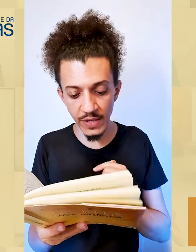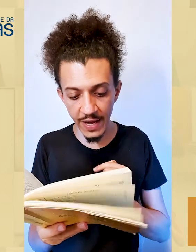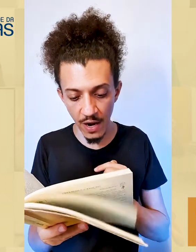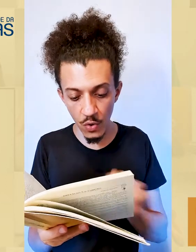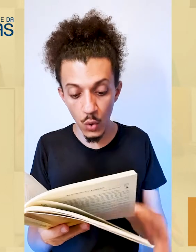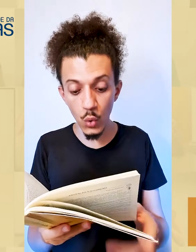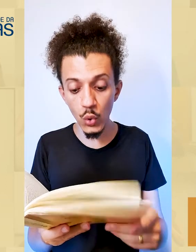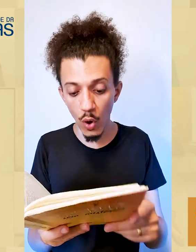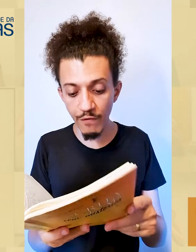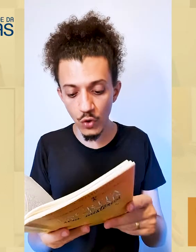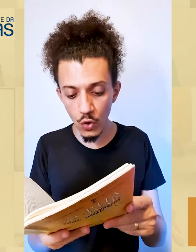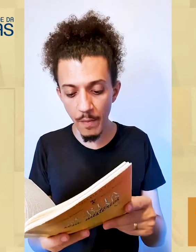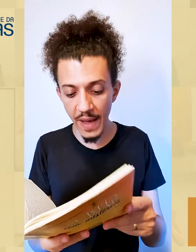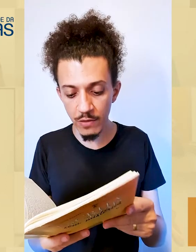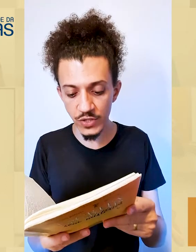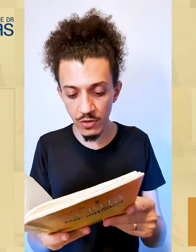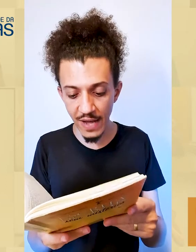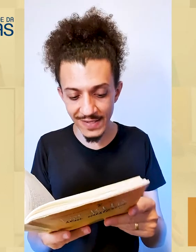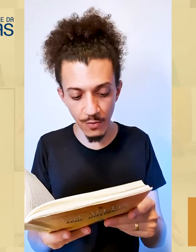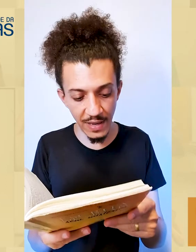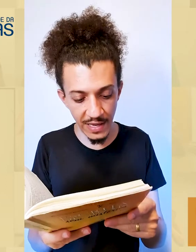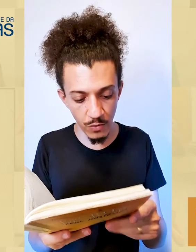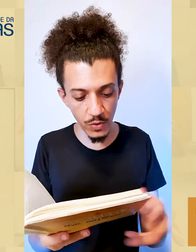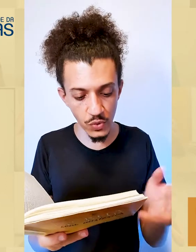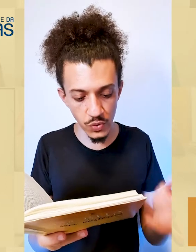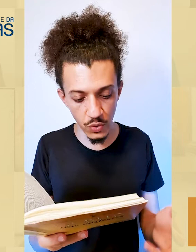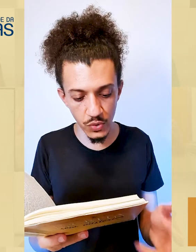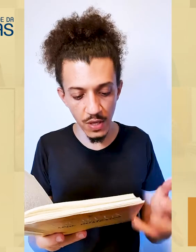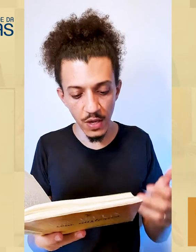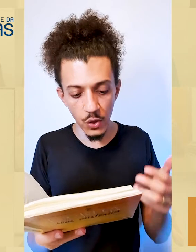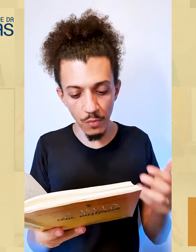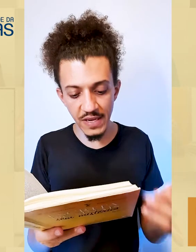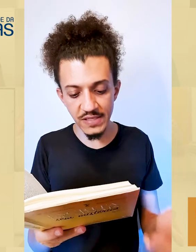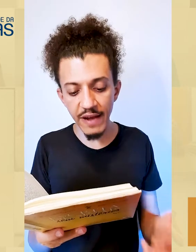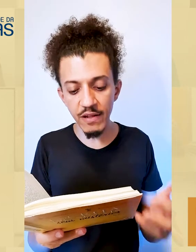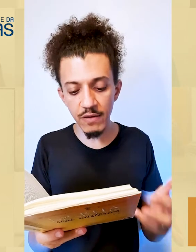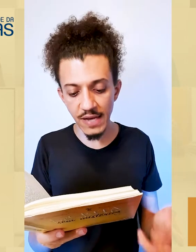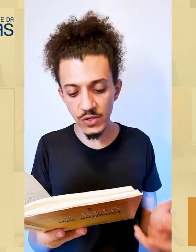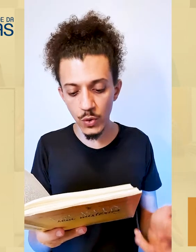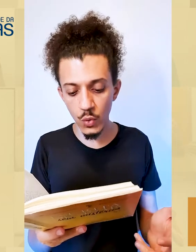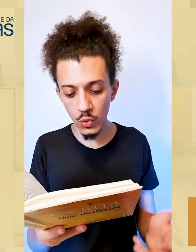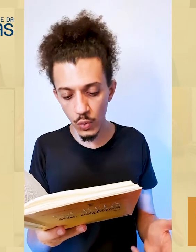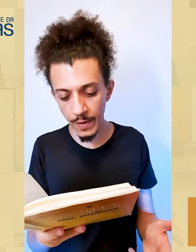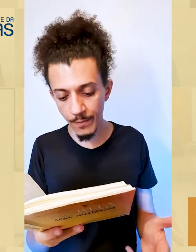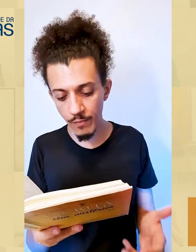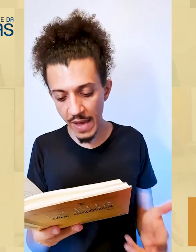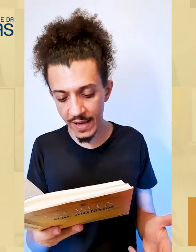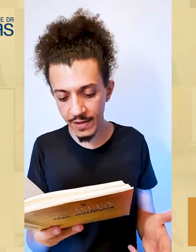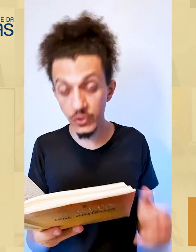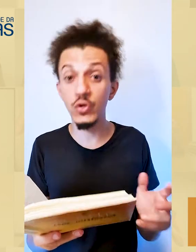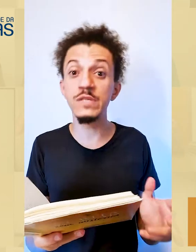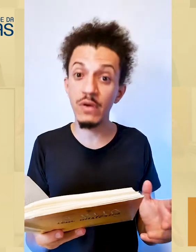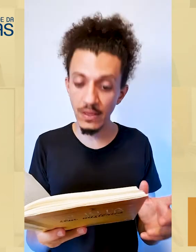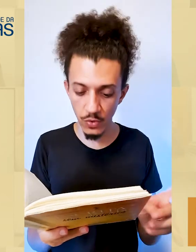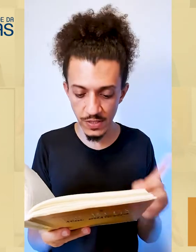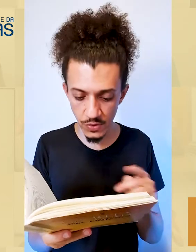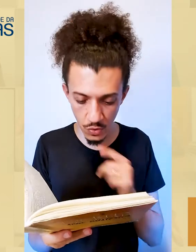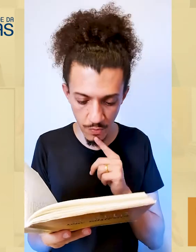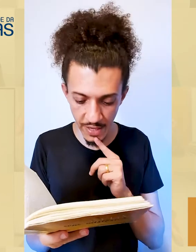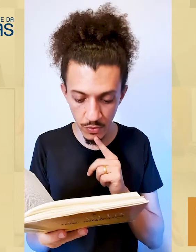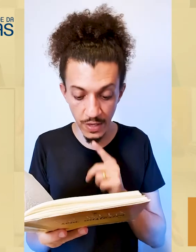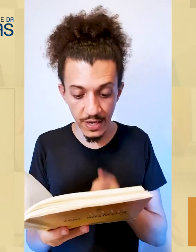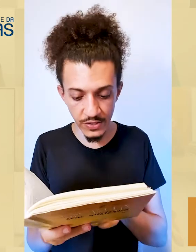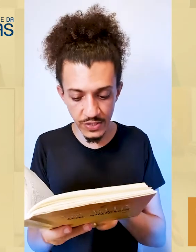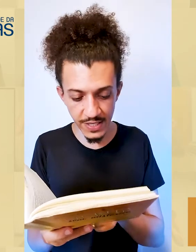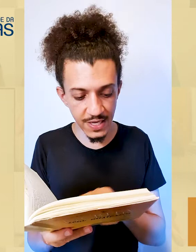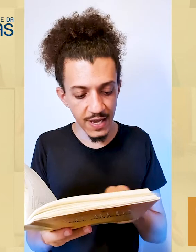desenvolvimento integral. O novo documento de educação bilíngue dos surdos do Ministério da Educação e Cultura, MEC, de 2014, esse